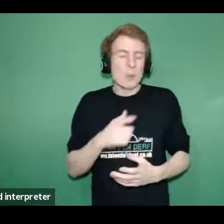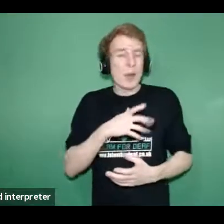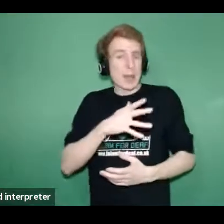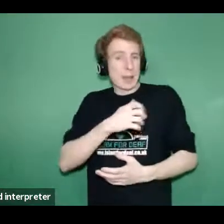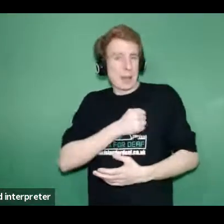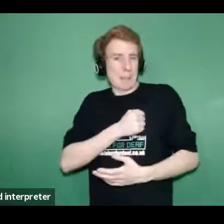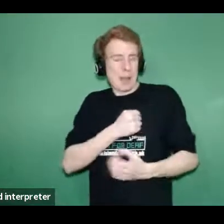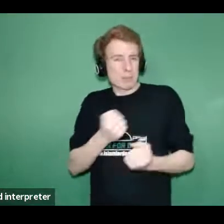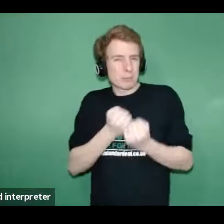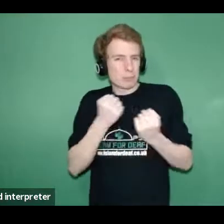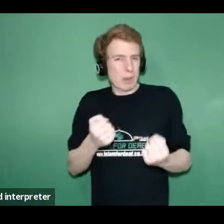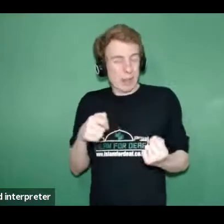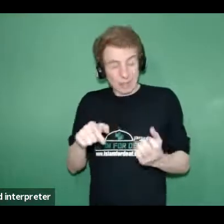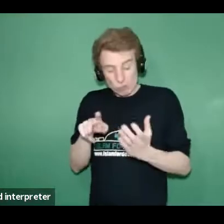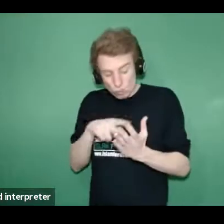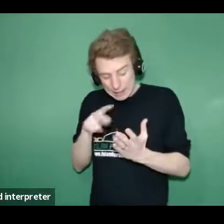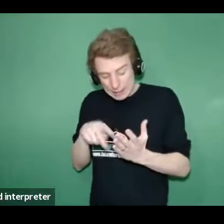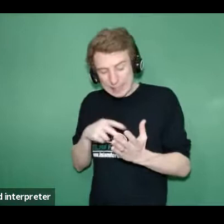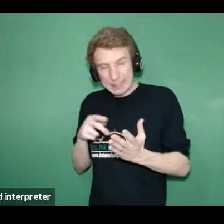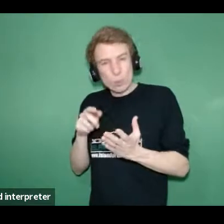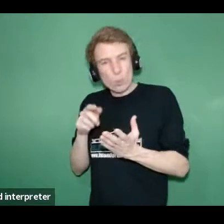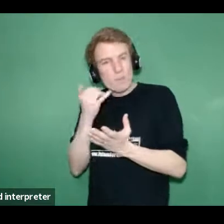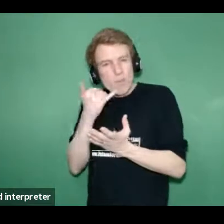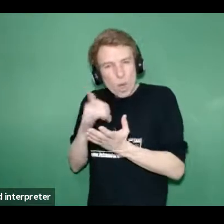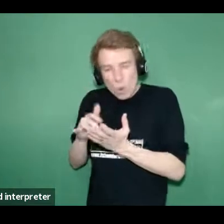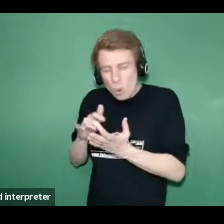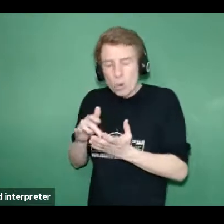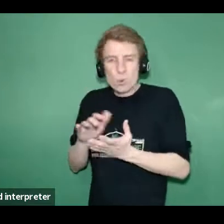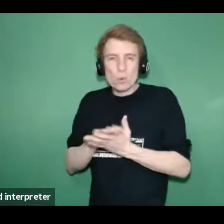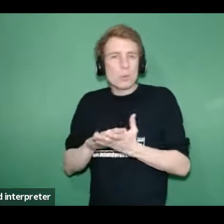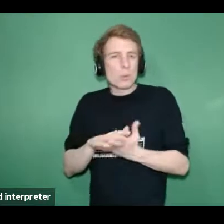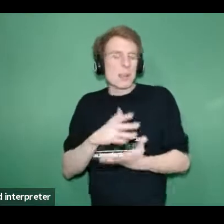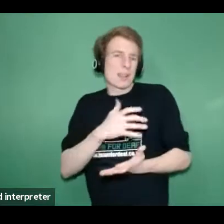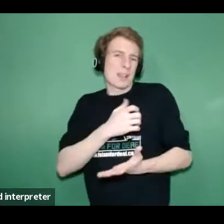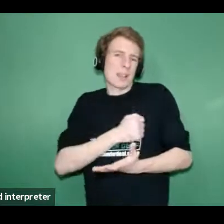أيضا مما يرفع الإيمان في القلب